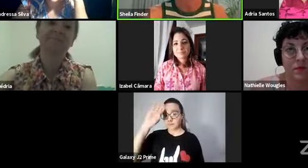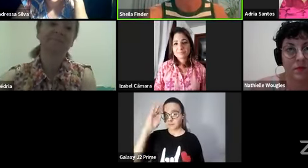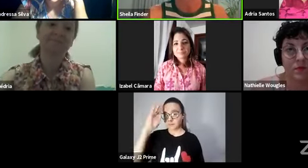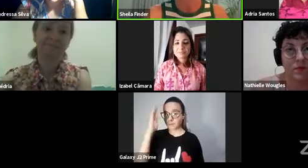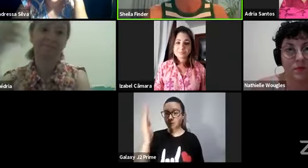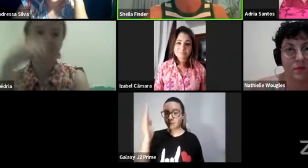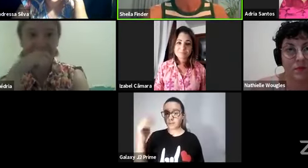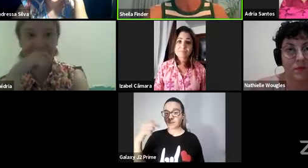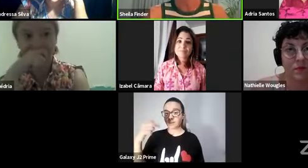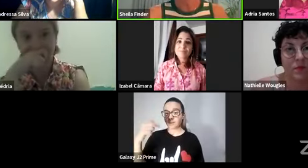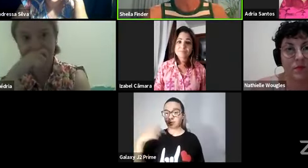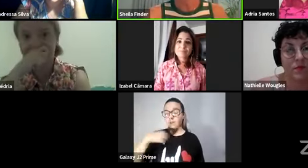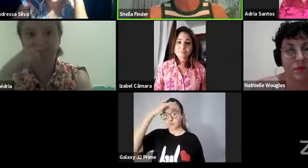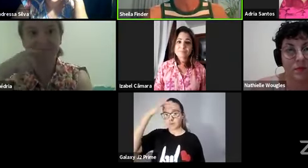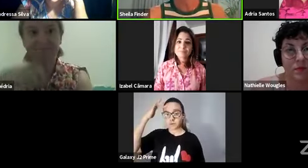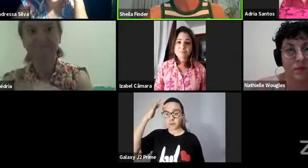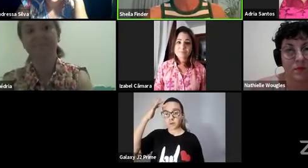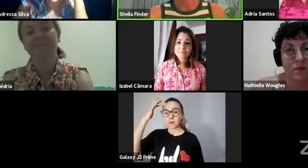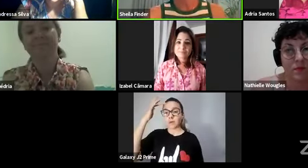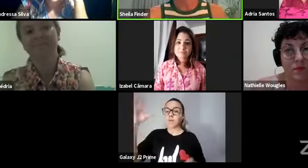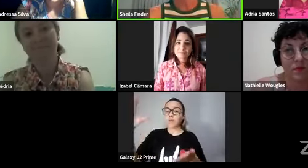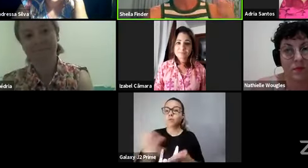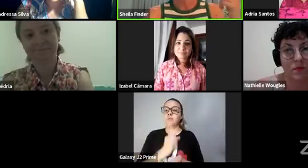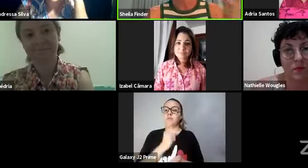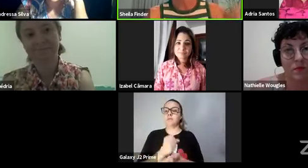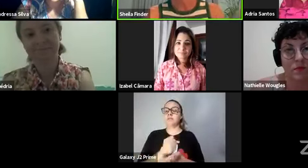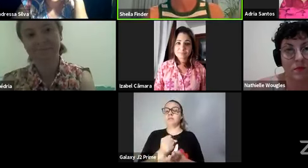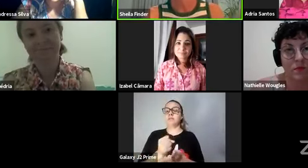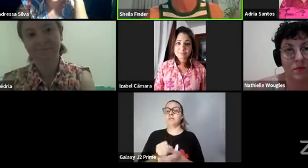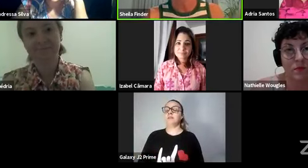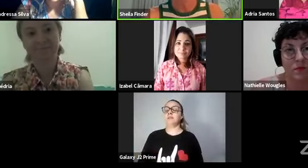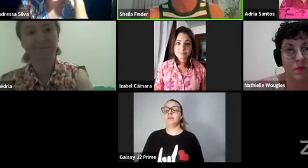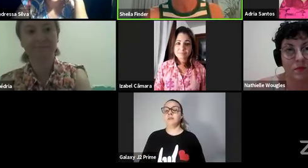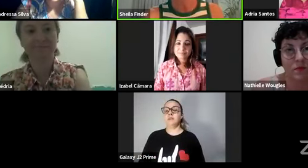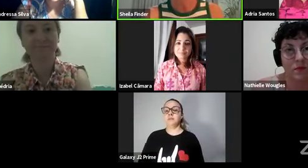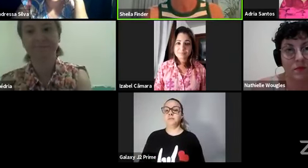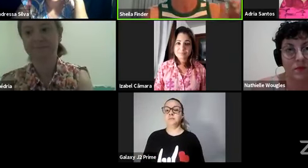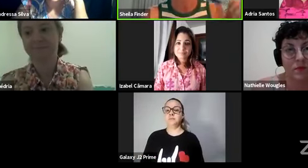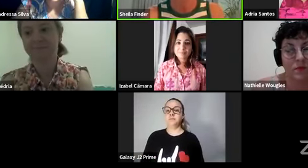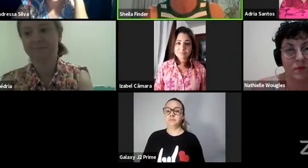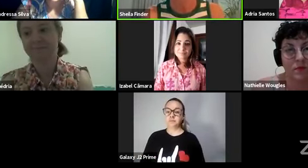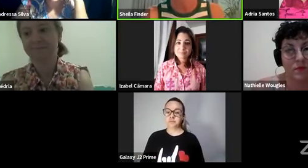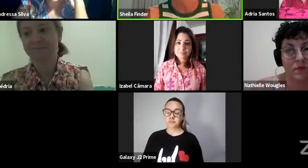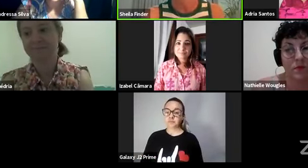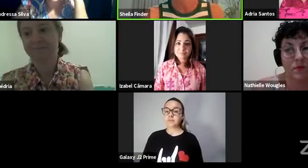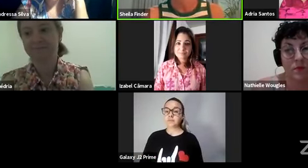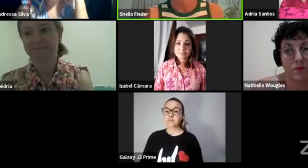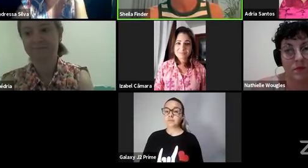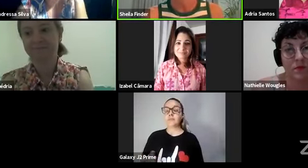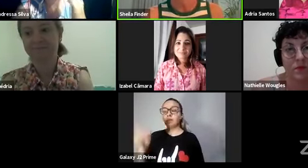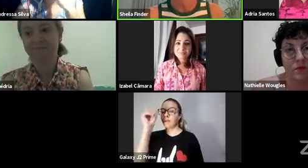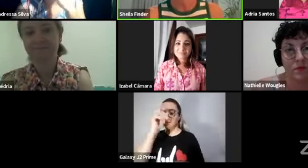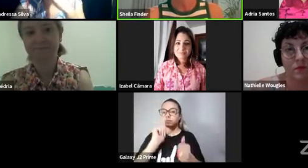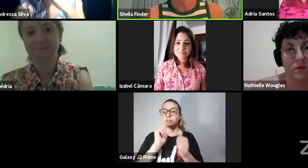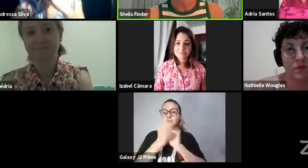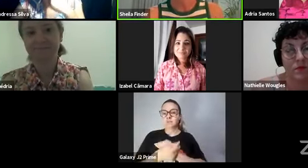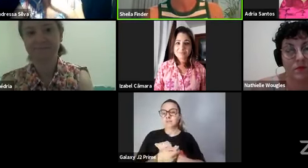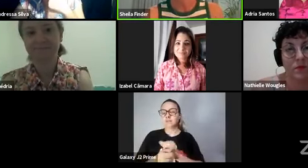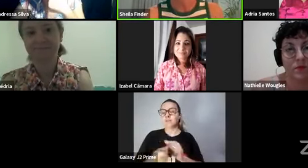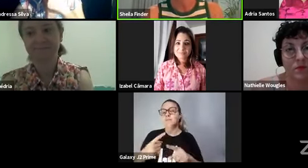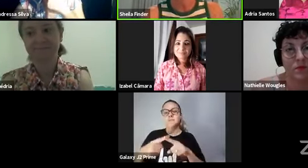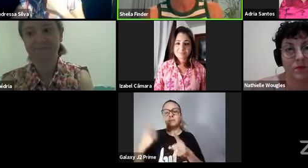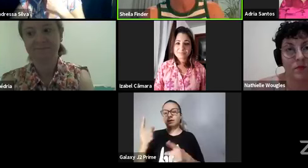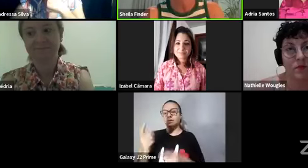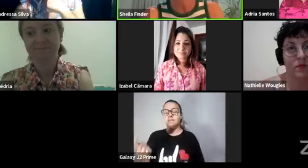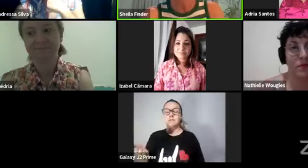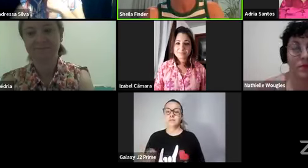adquire uma limitação, com certeza é um pouco mais difícil a adaptação, mas não é impossível, né? A partir do momento